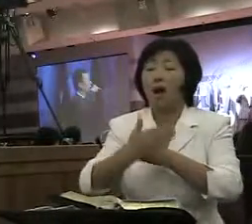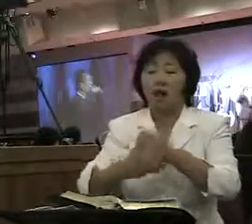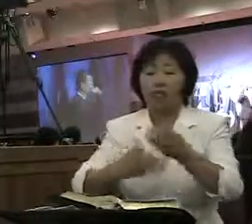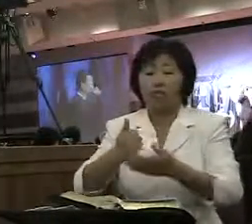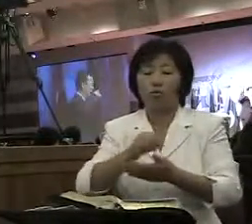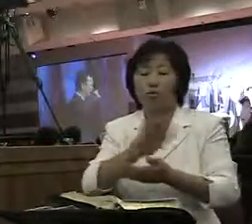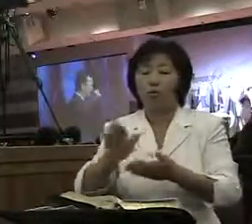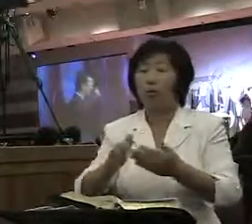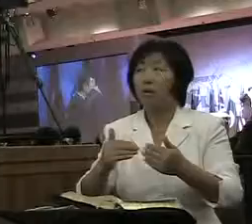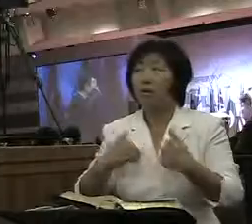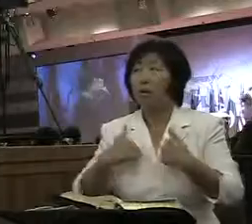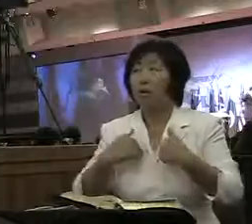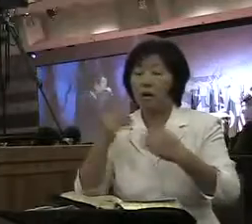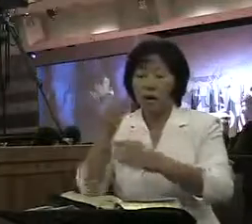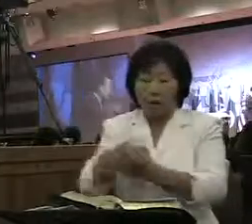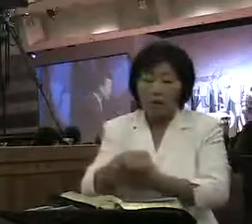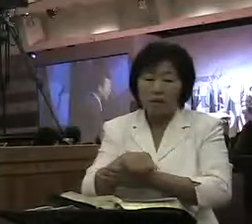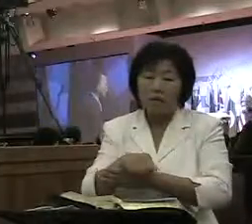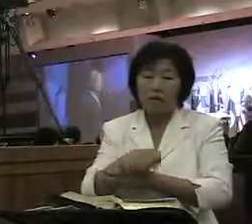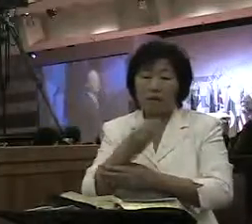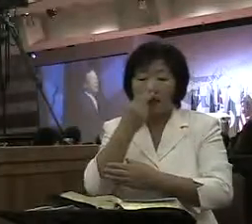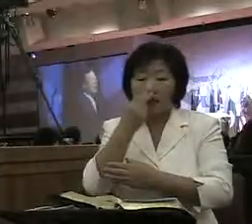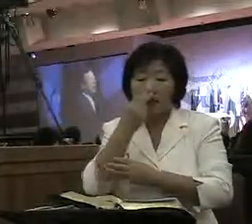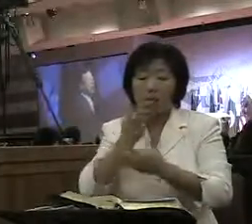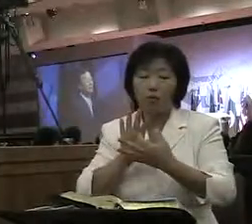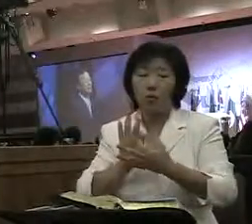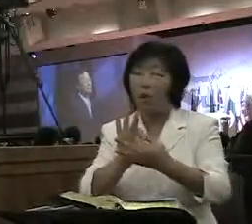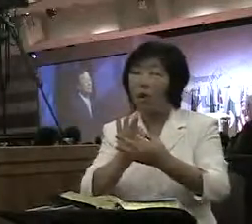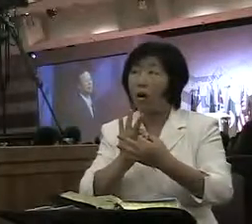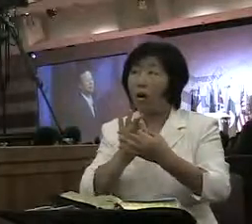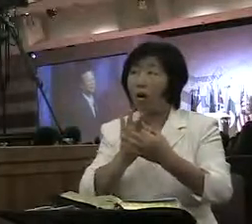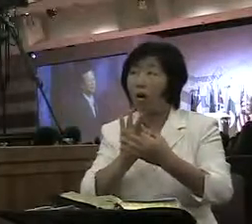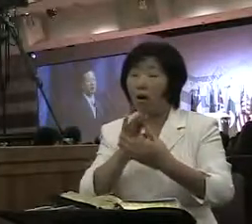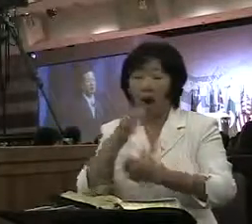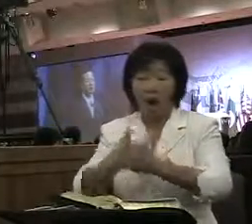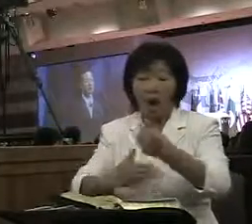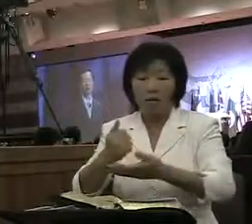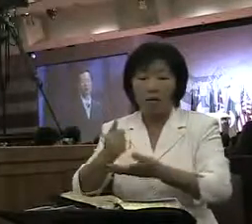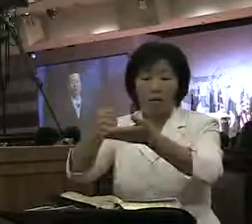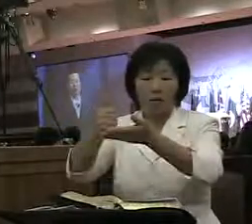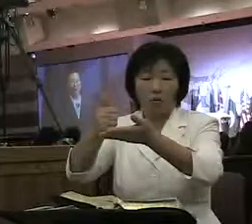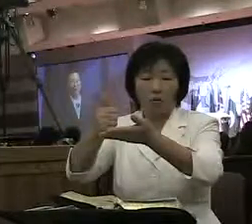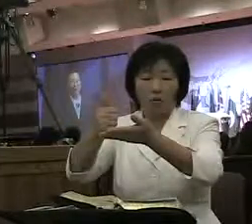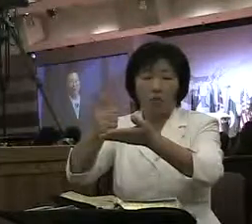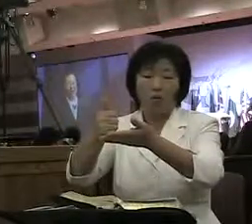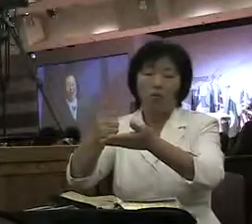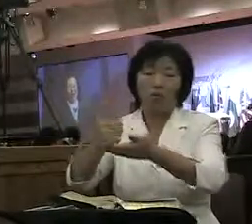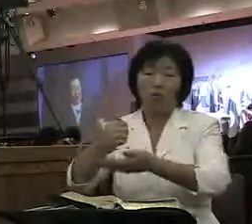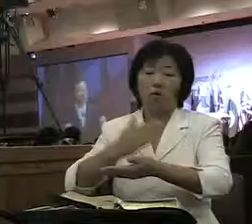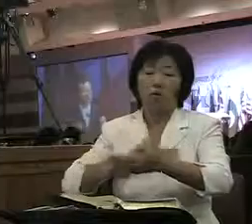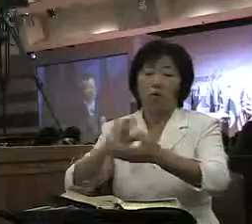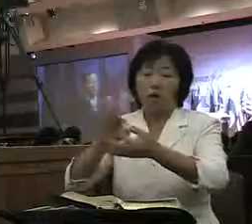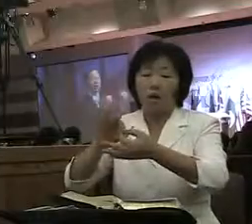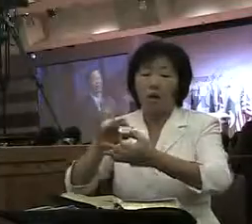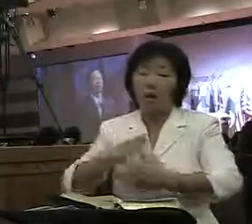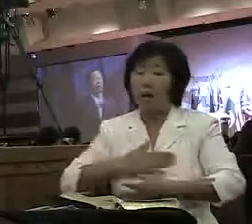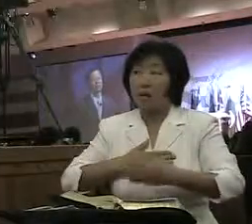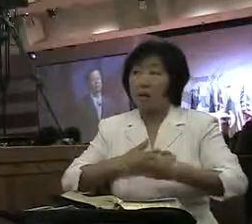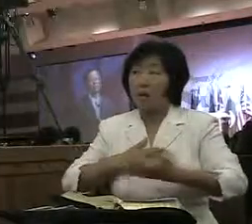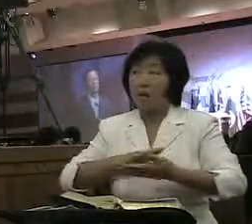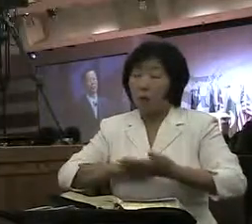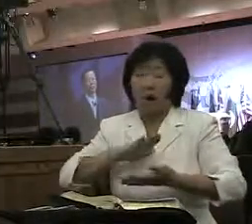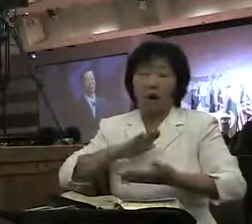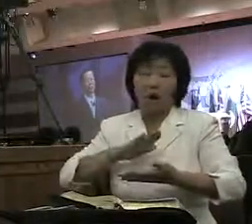하나님께서 오늘 내게 허락하여 주신 이 생명을 통하여 하나님을 섬기겠노라. 나의 가슴을 뛰게